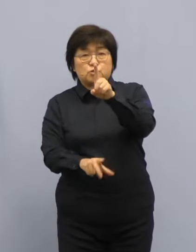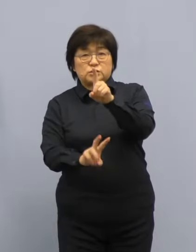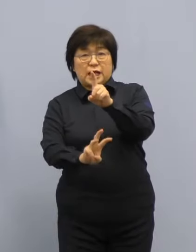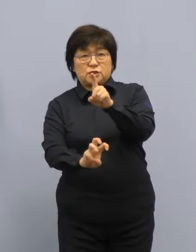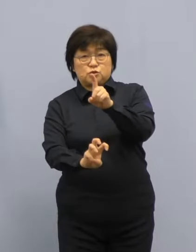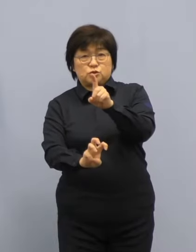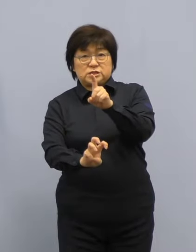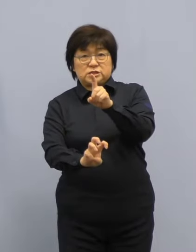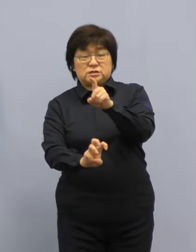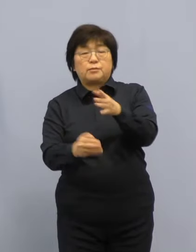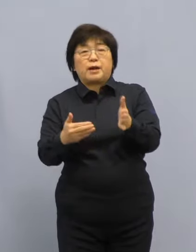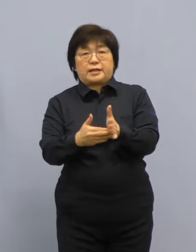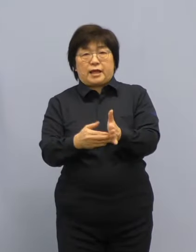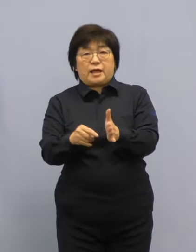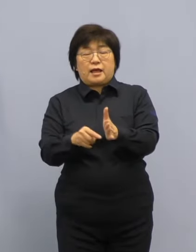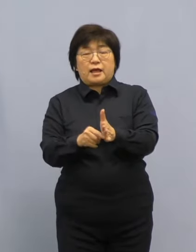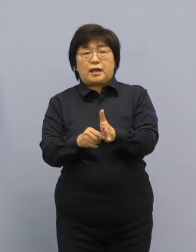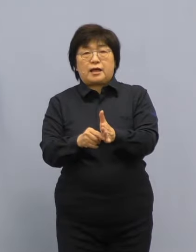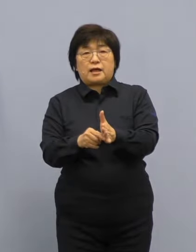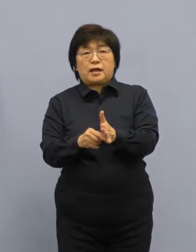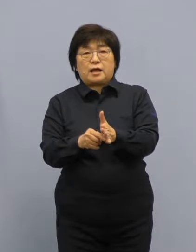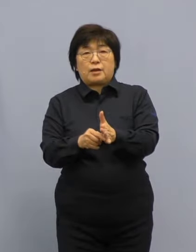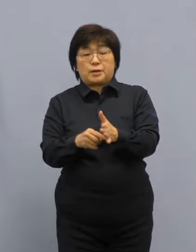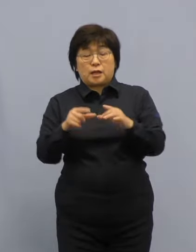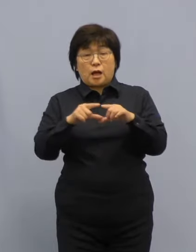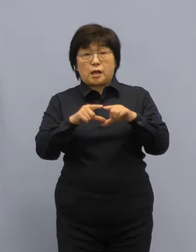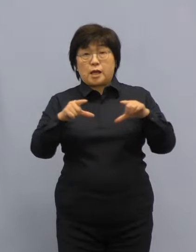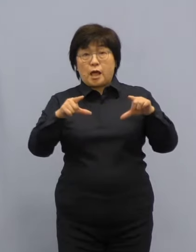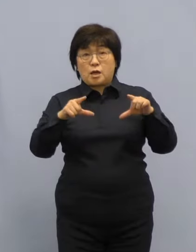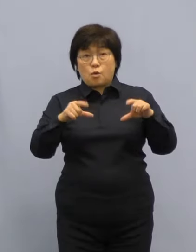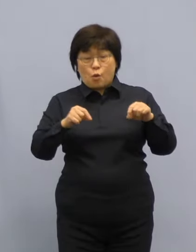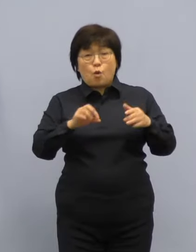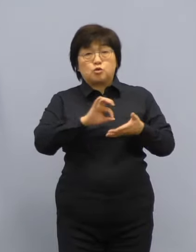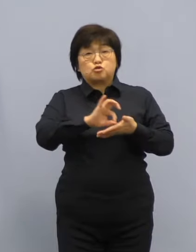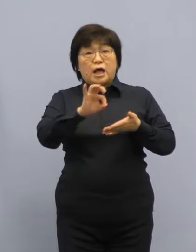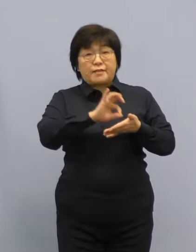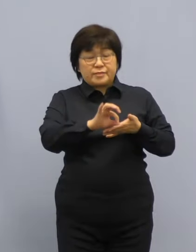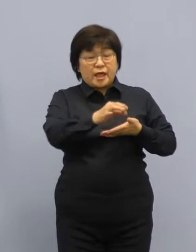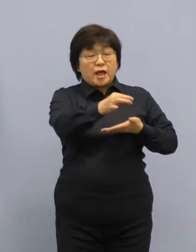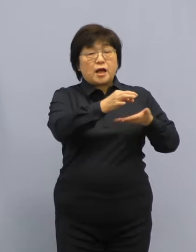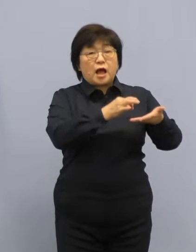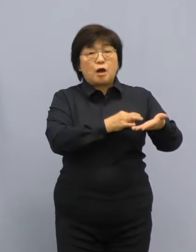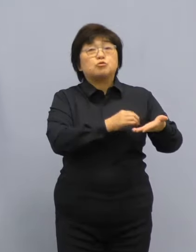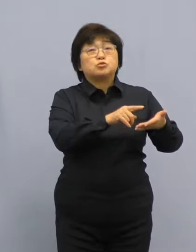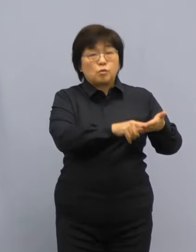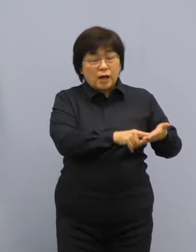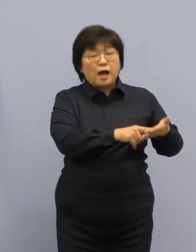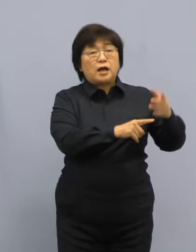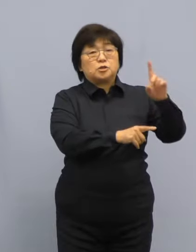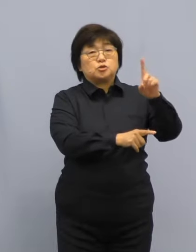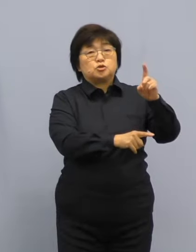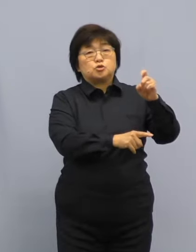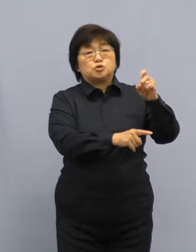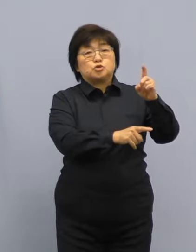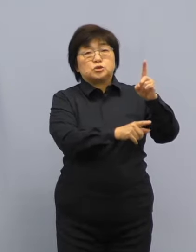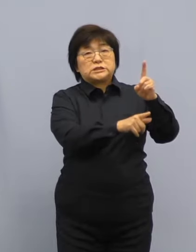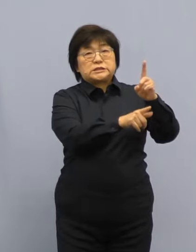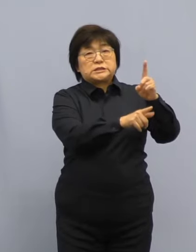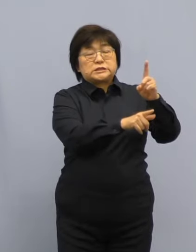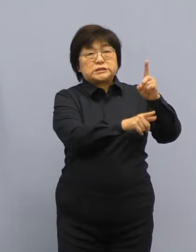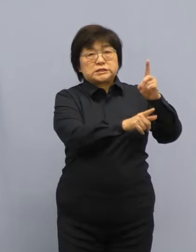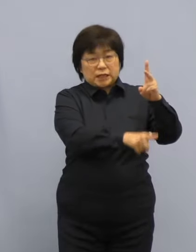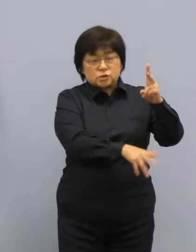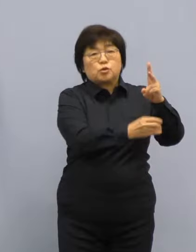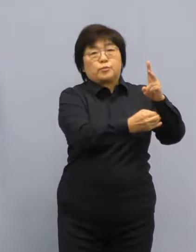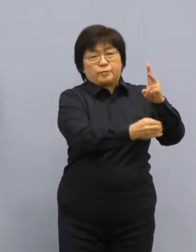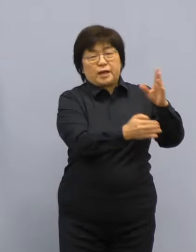日までとなっています。またお米への引き換えは12月31日とまでとなっておりますので、まだ申請